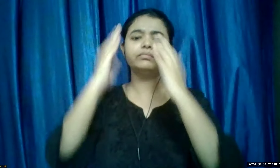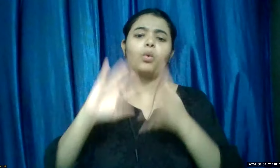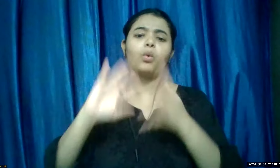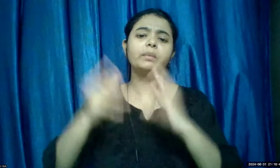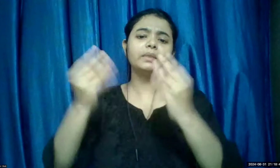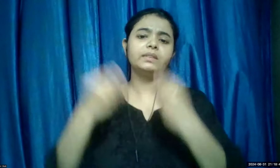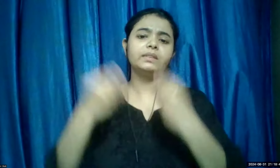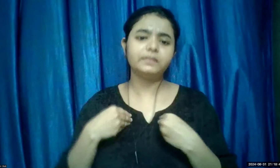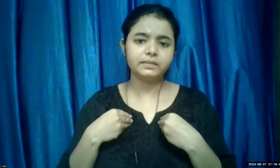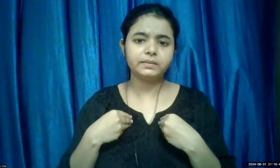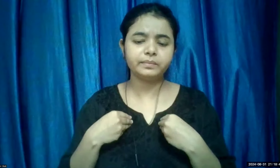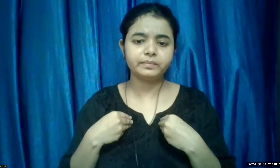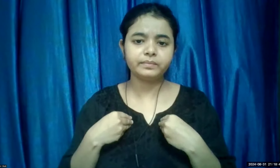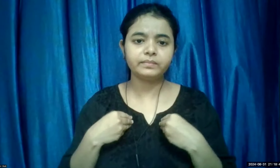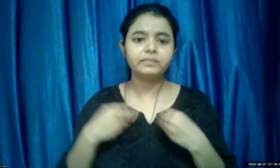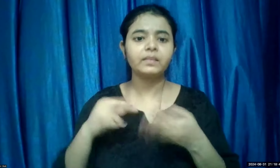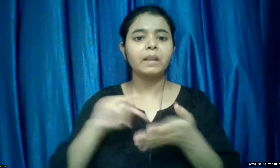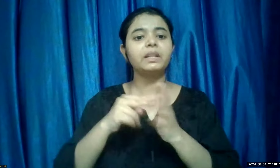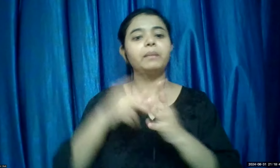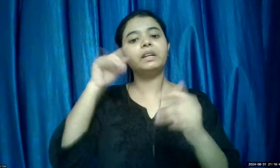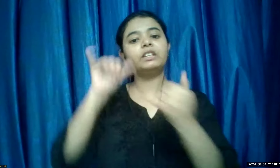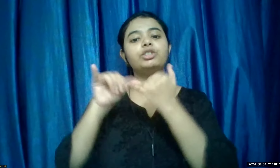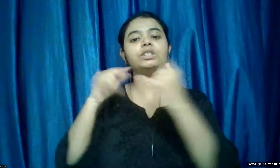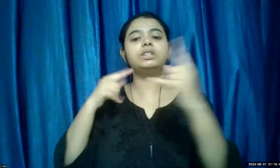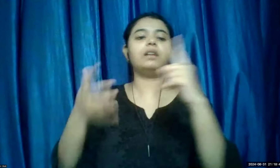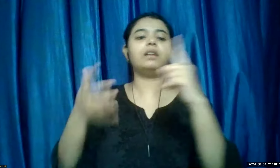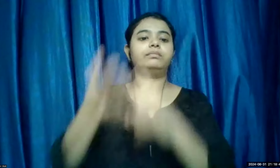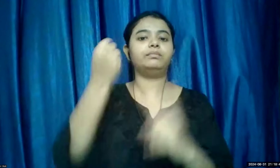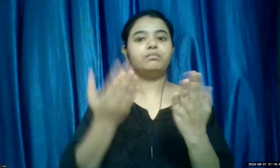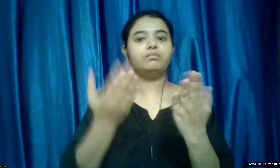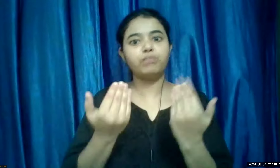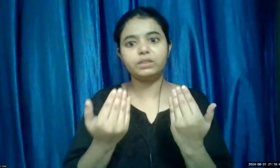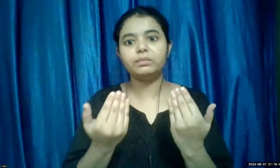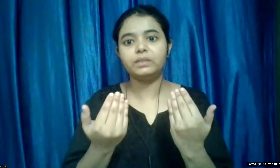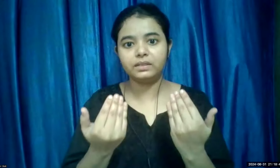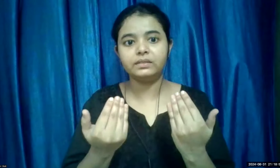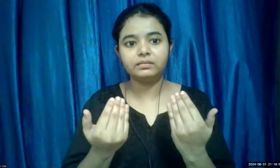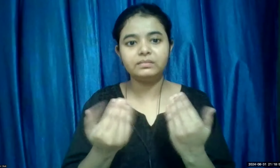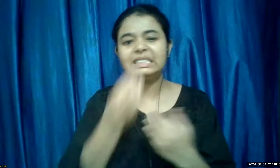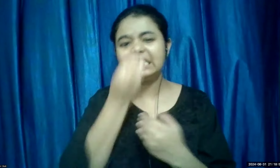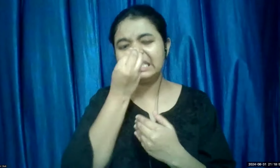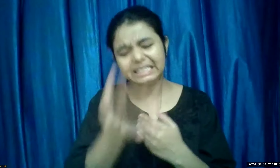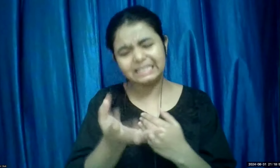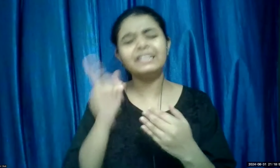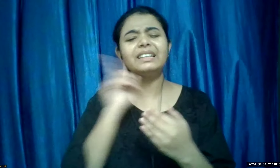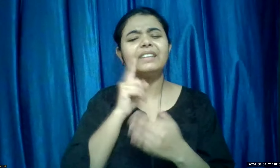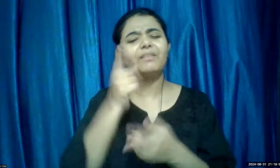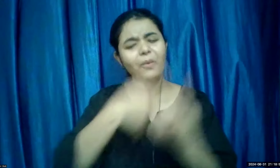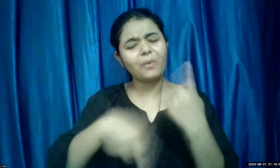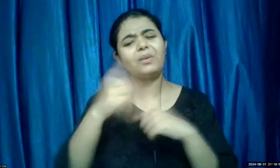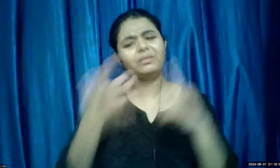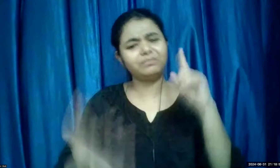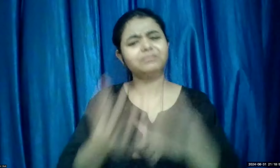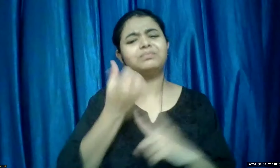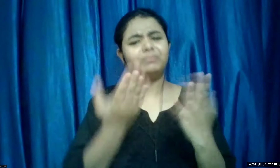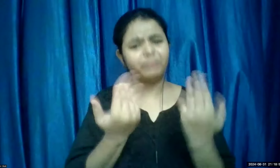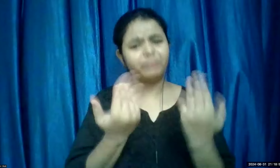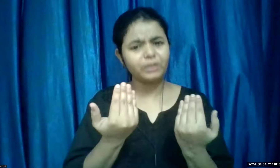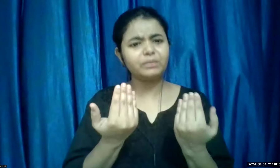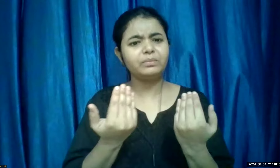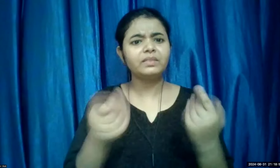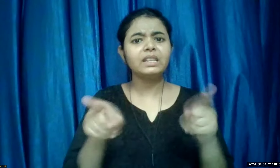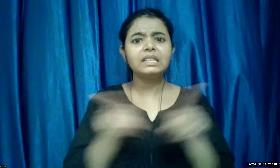जिससे कि आप भगवान तक पहुंच सकेंगे, भगवत प्राप्ति आपके लिए बहुत सरल बन जाएगी, साक्षात इन आंखों